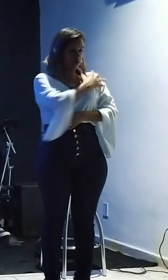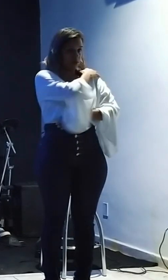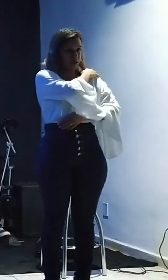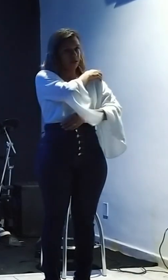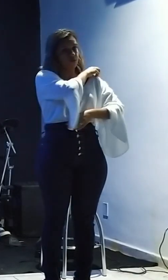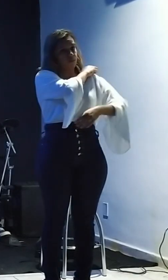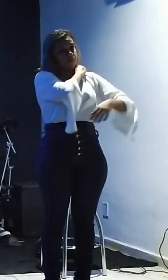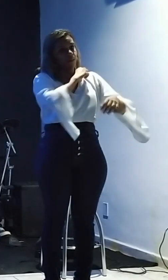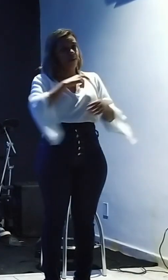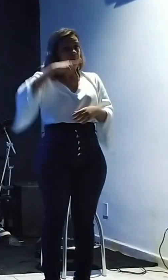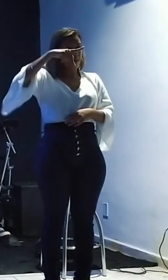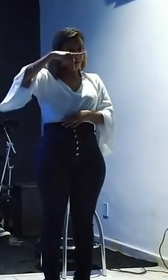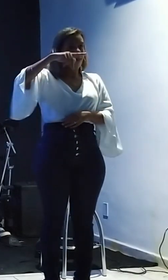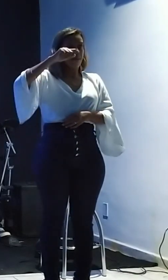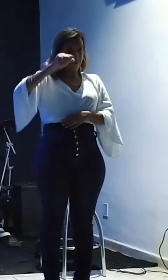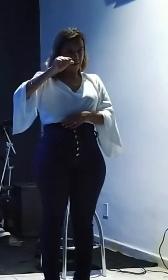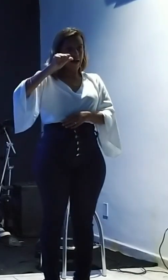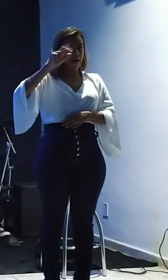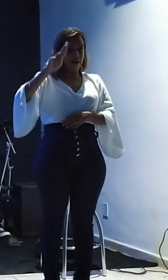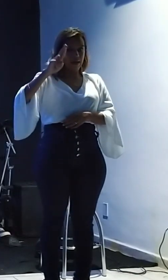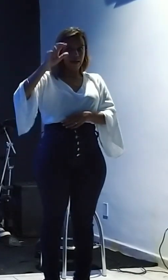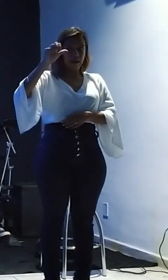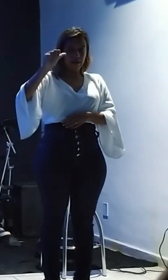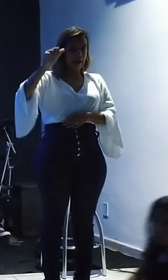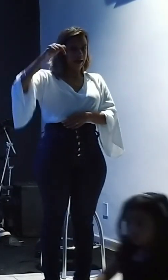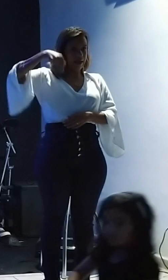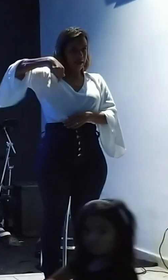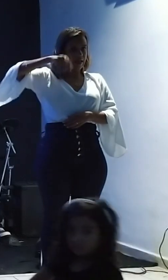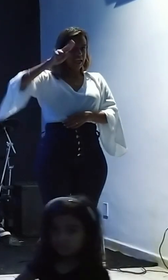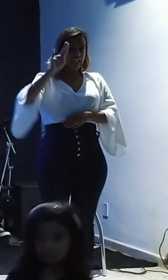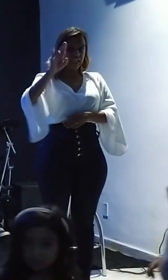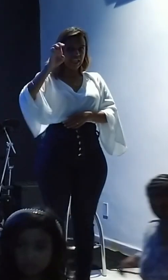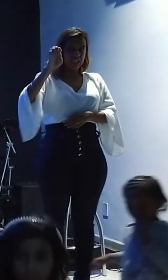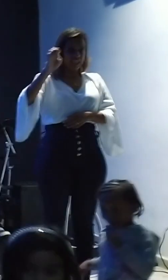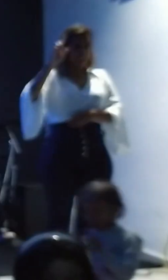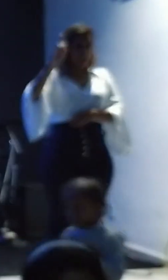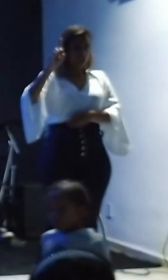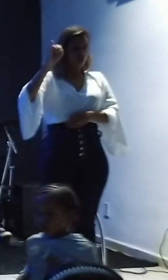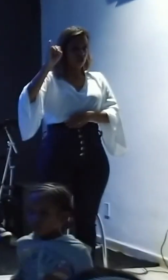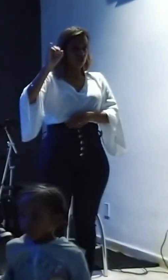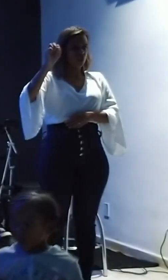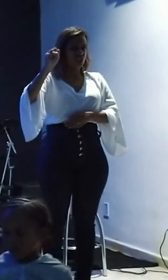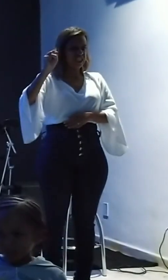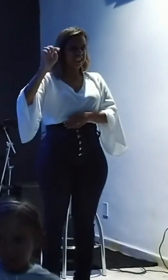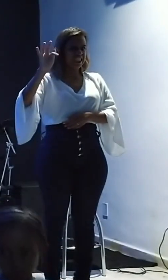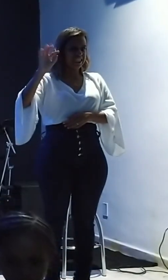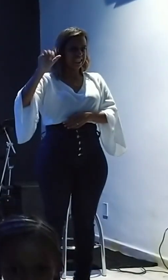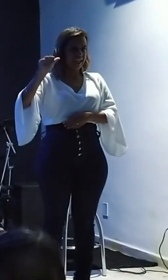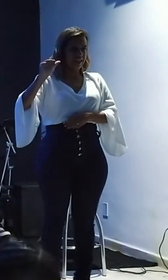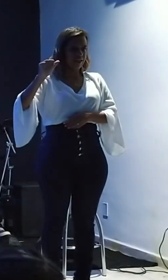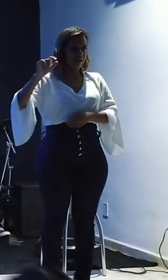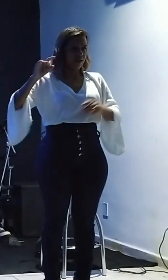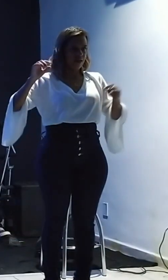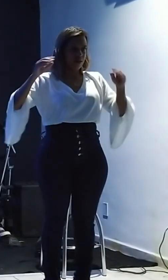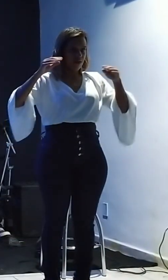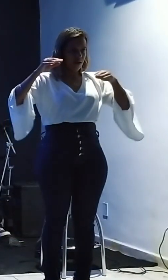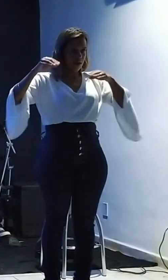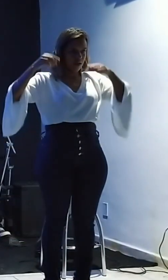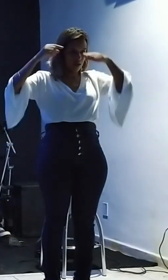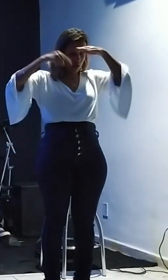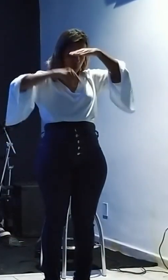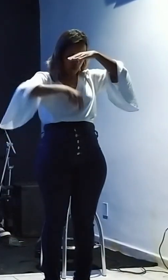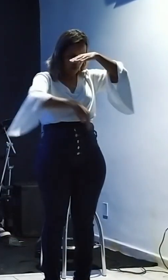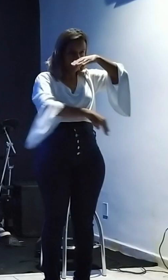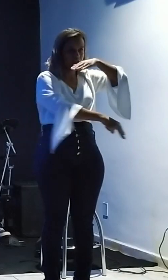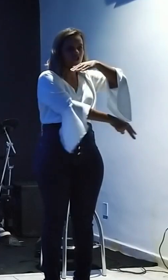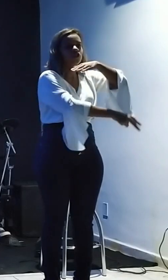paraquedista. Esteve lá no Haiti, lutando naquela guerra, né? E não ficou